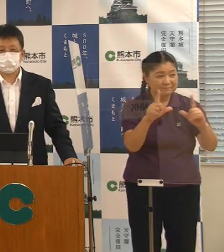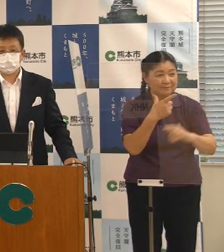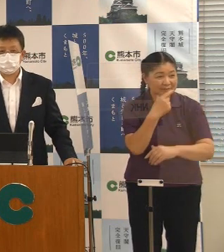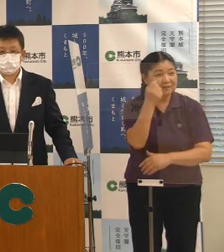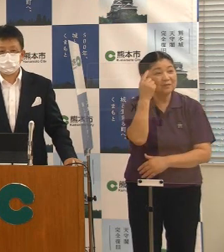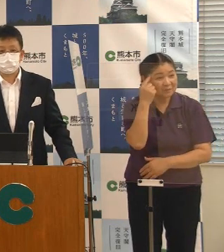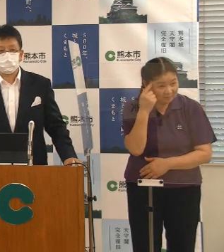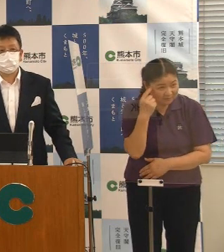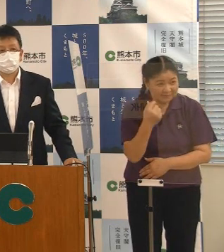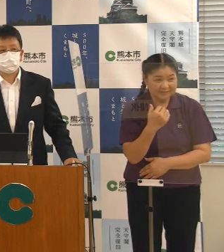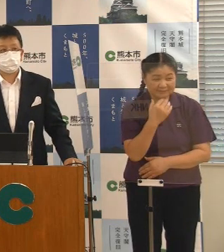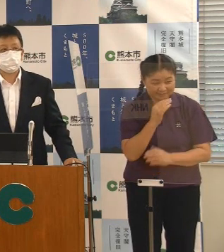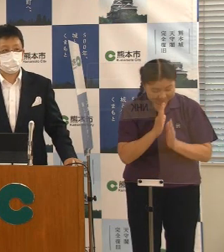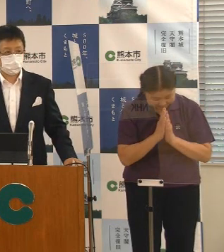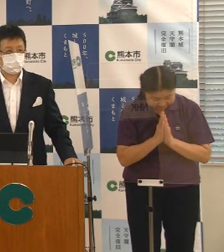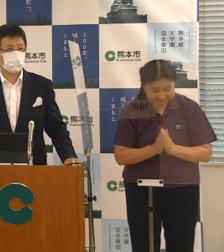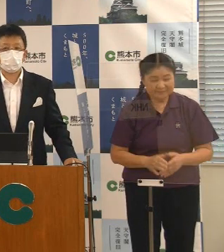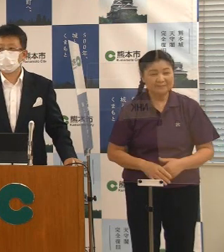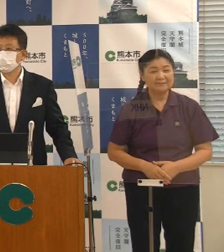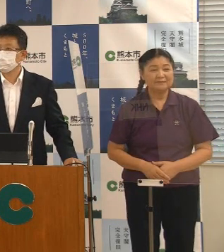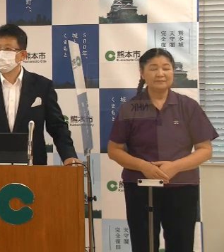ありがとう